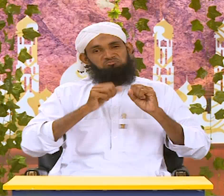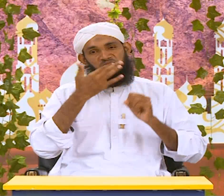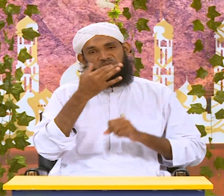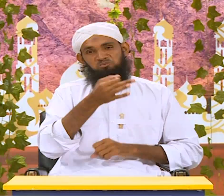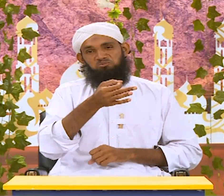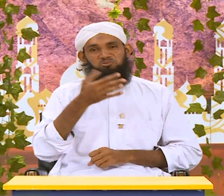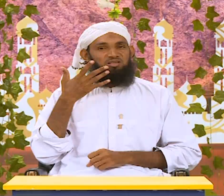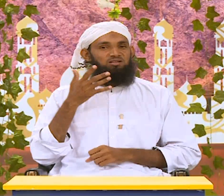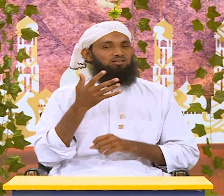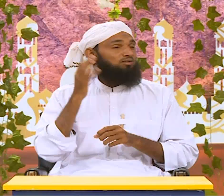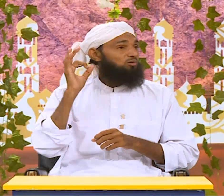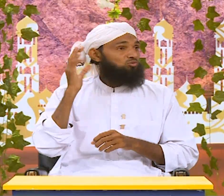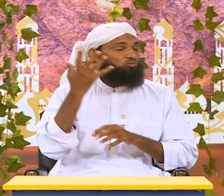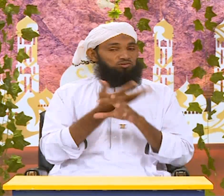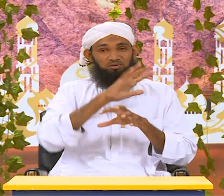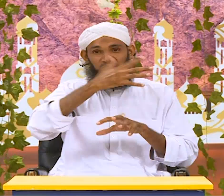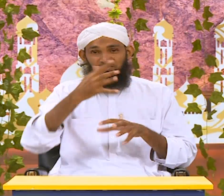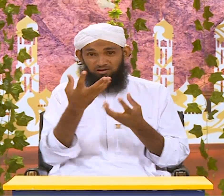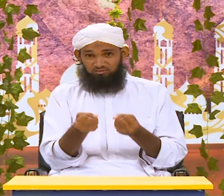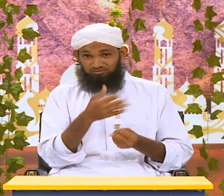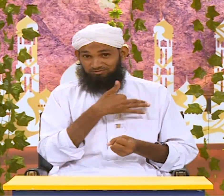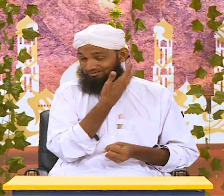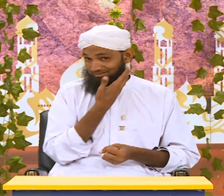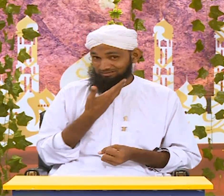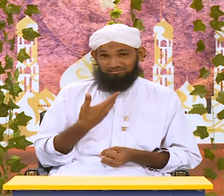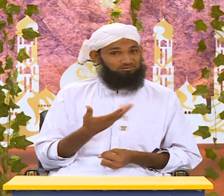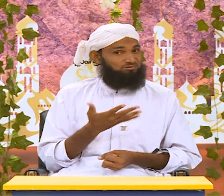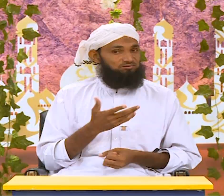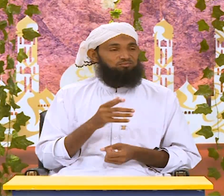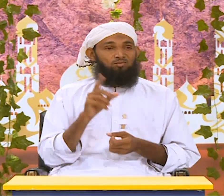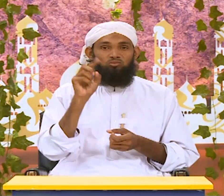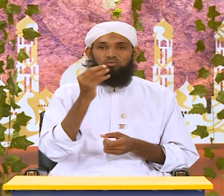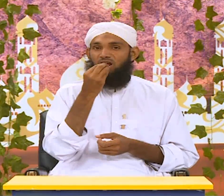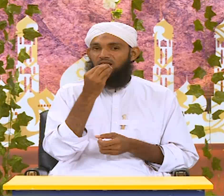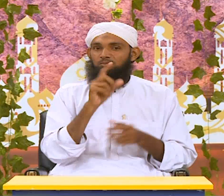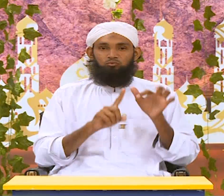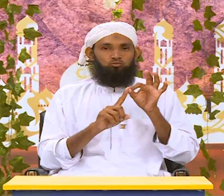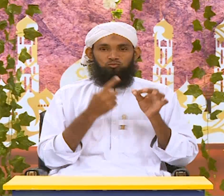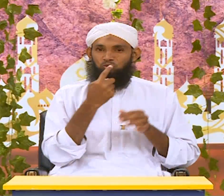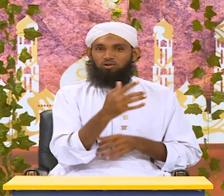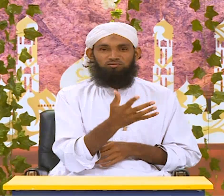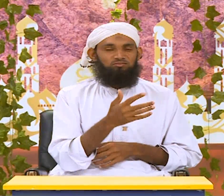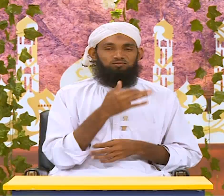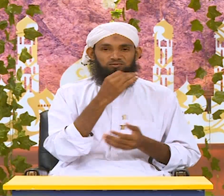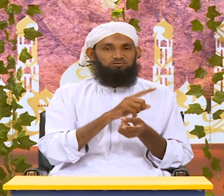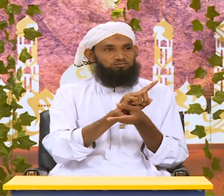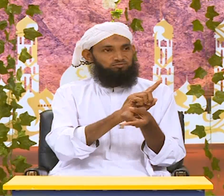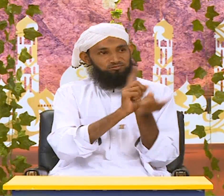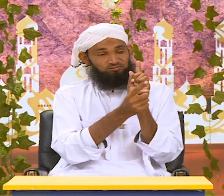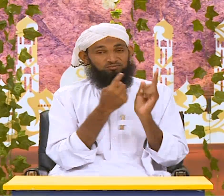نے سونے کے پہاڑ قبول کرنا تو دور کی بات، روزانہ کی ضرورت کا کھانا بھی طلب نہ فرمایا، بلکہ عرض کیا، مولا میں ایک دن کھاؤں،